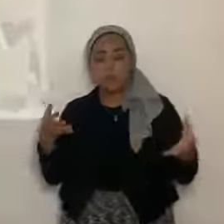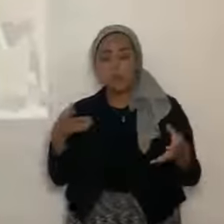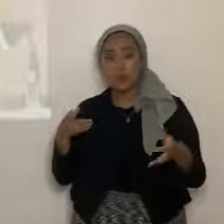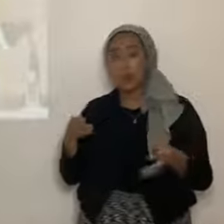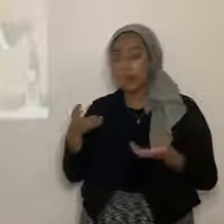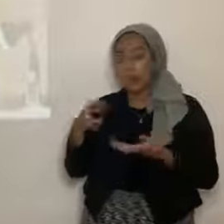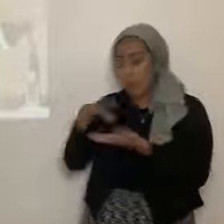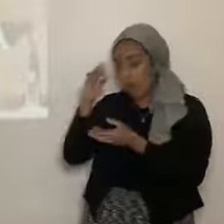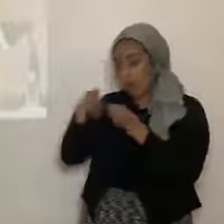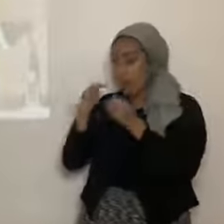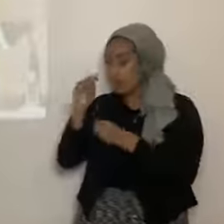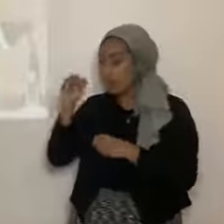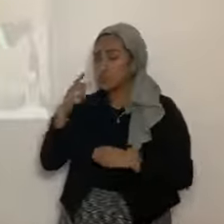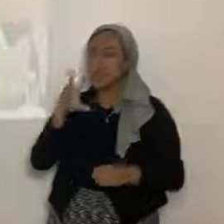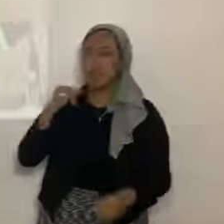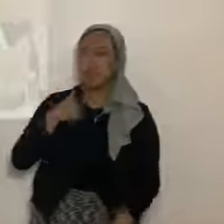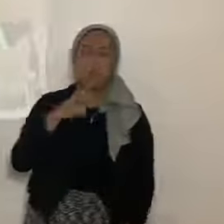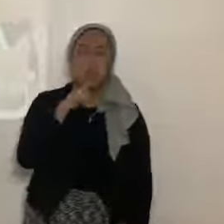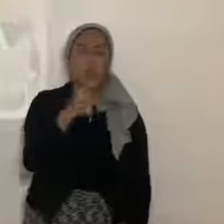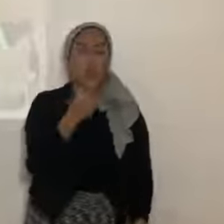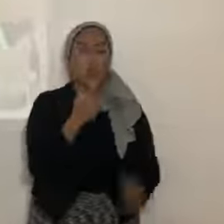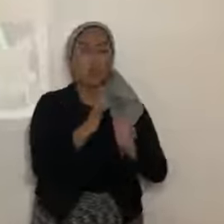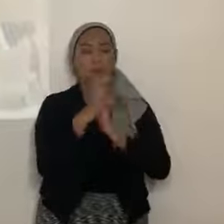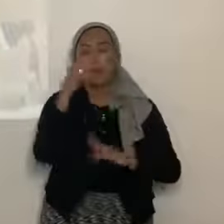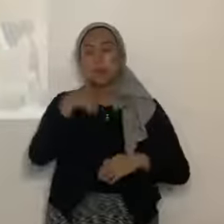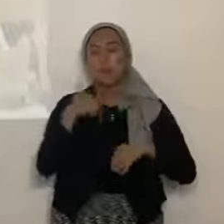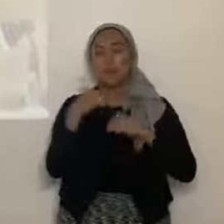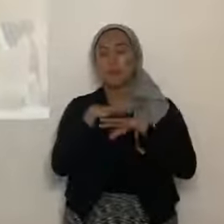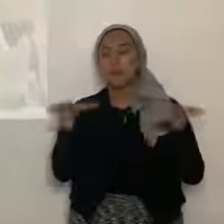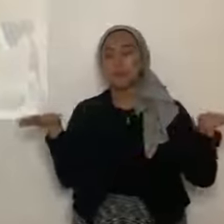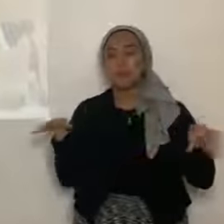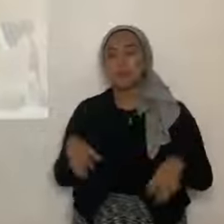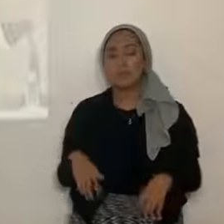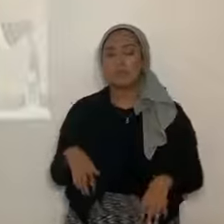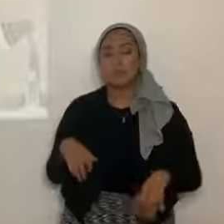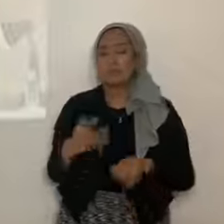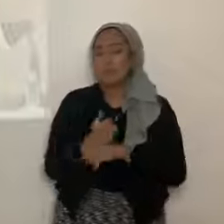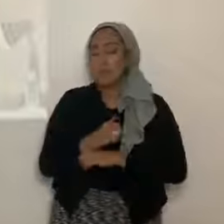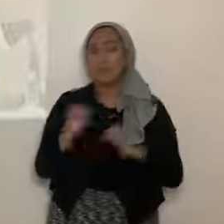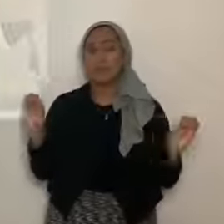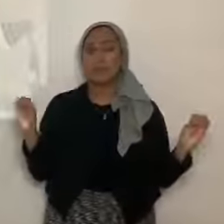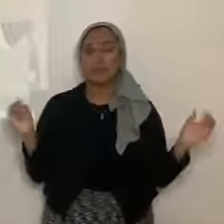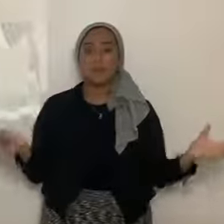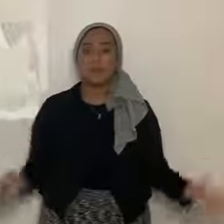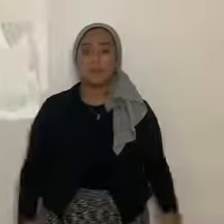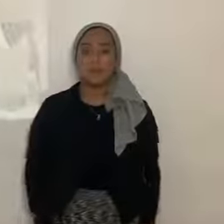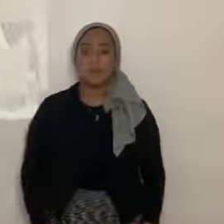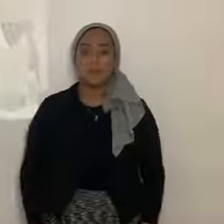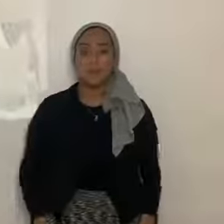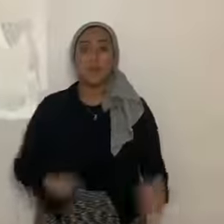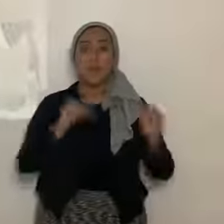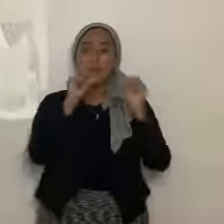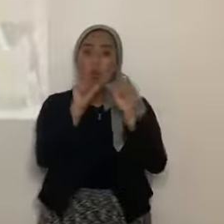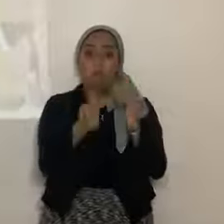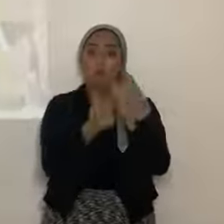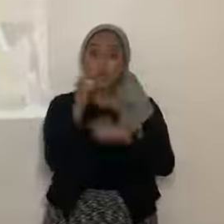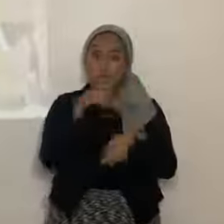Torah? No, no me interesa, nada más quiero que oren por mí. No se logra nada. Siempre, generalmente, Yahshua Mashiach